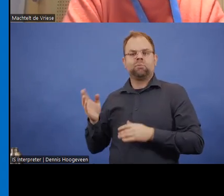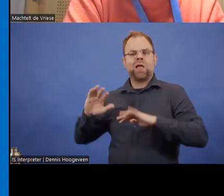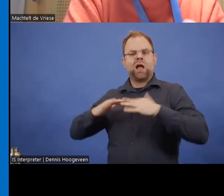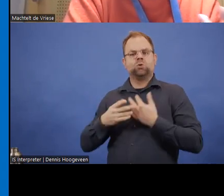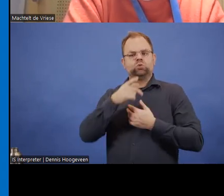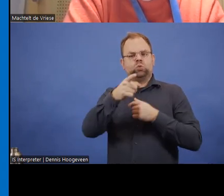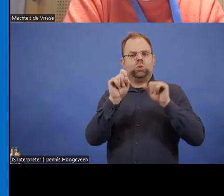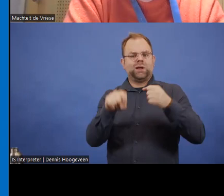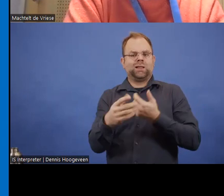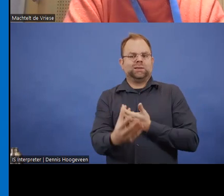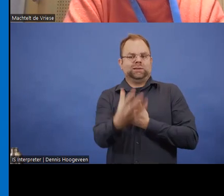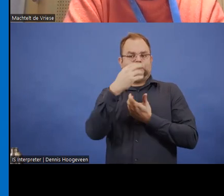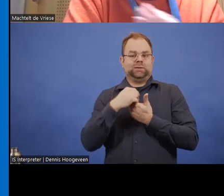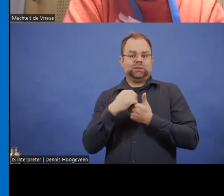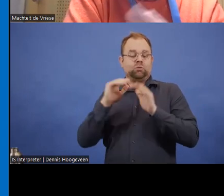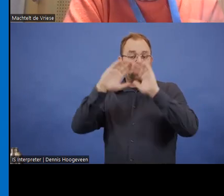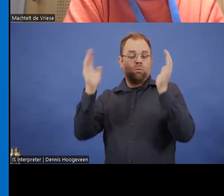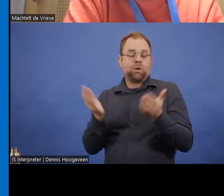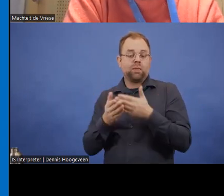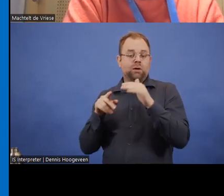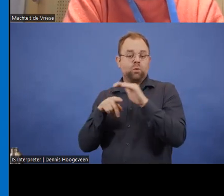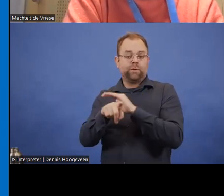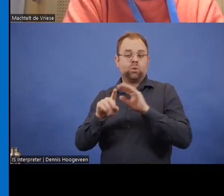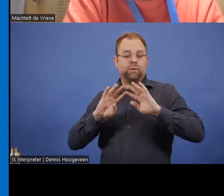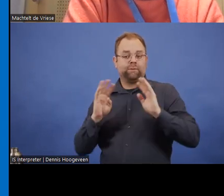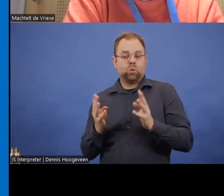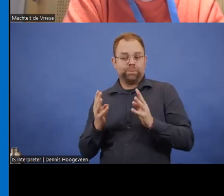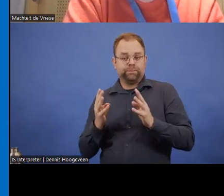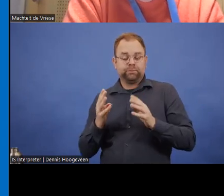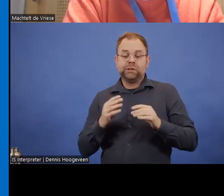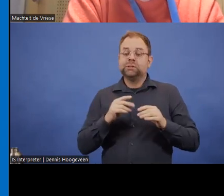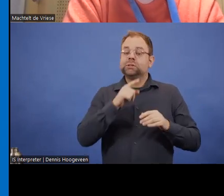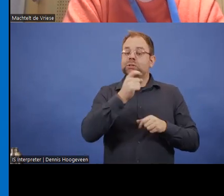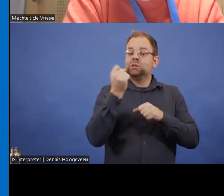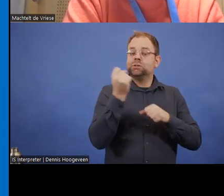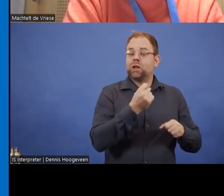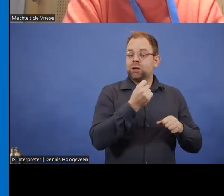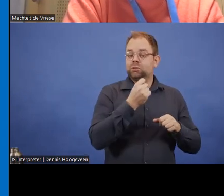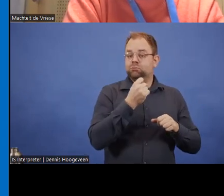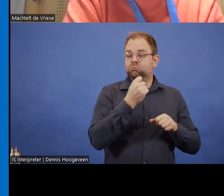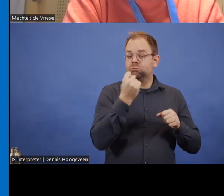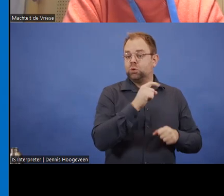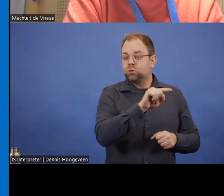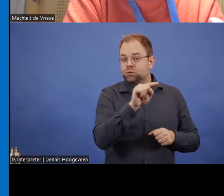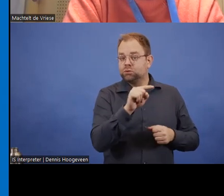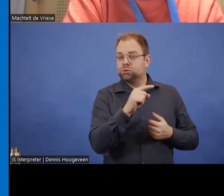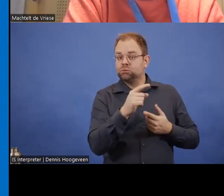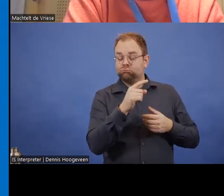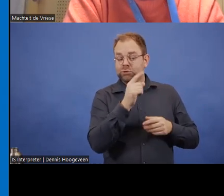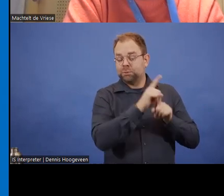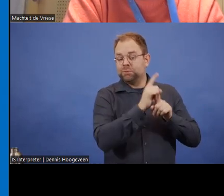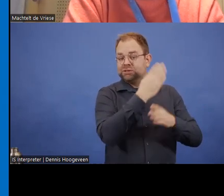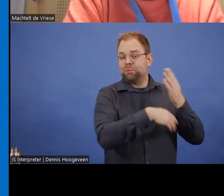partes interesadas en cuanto a las personas con discapacidad pueden ser las organizaciones